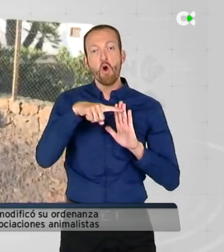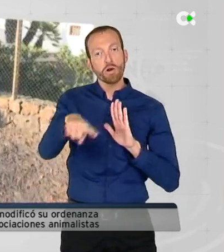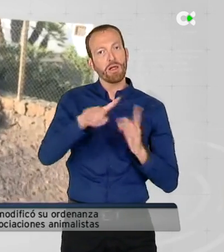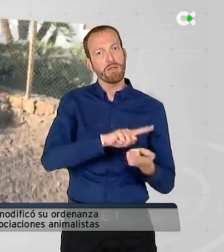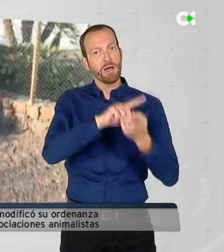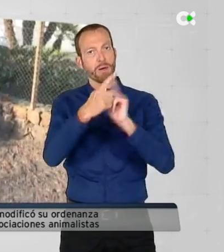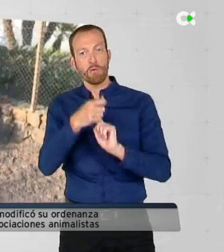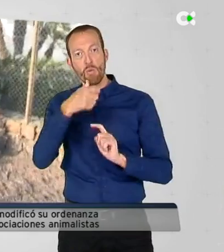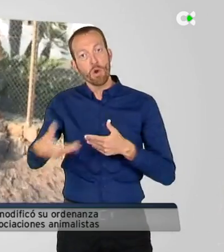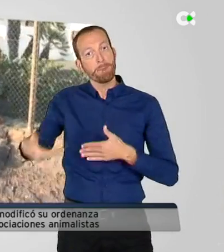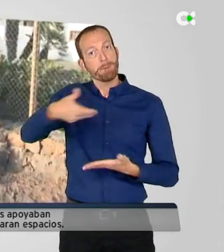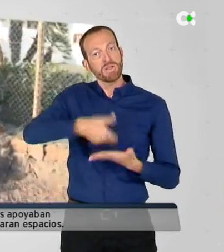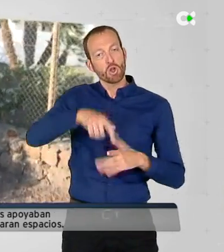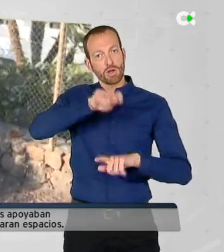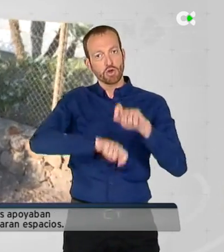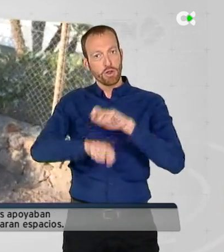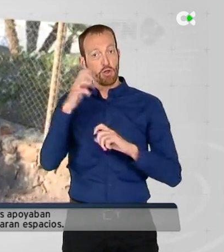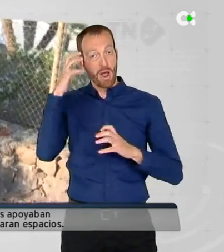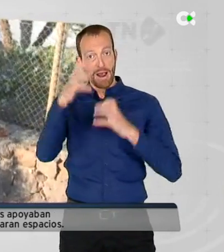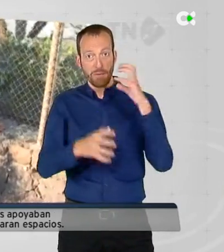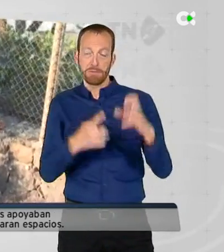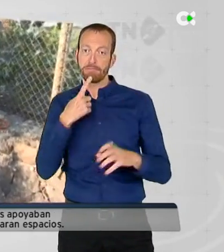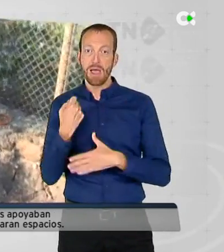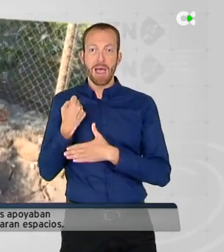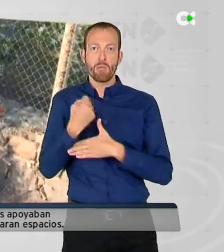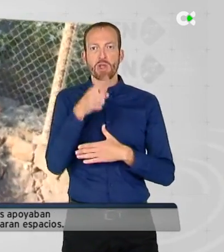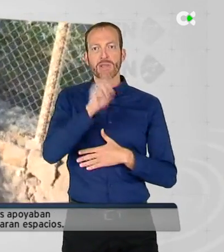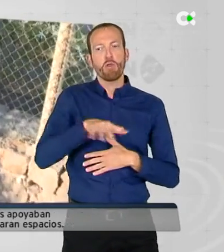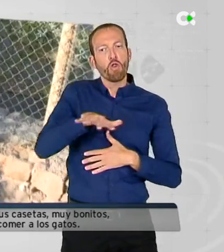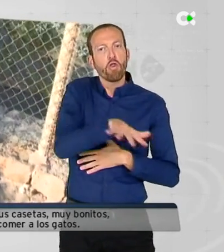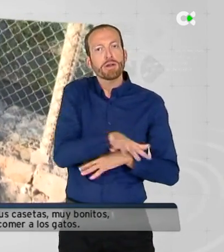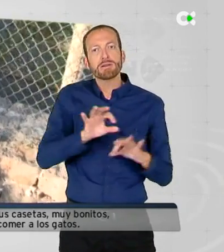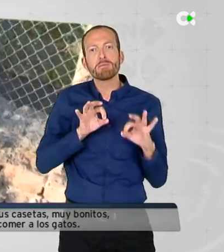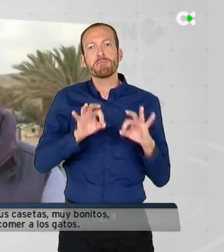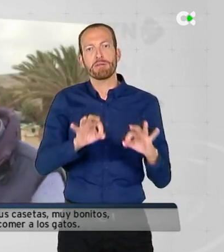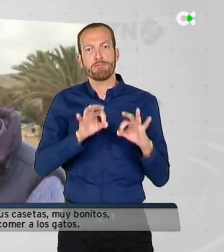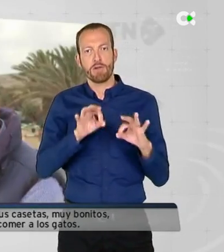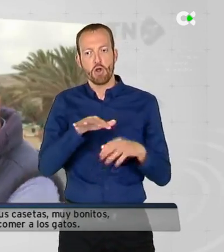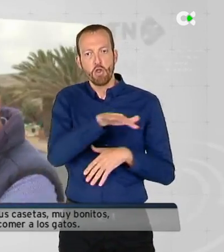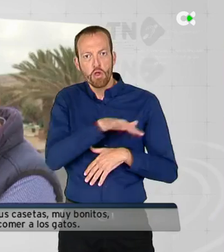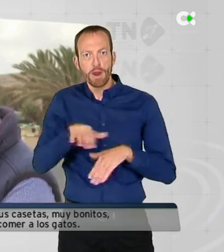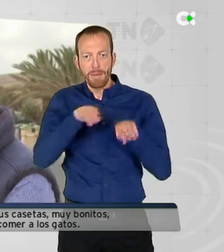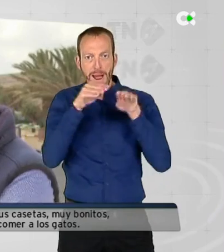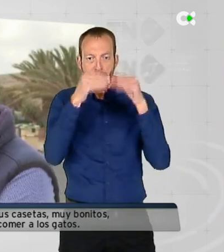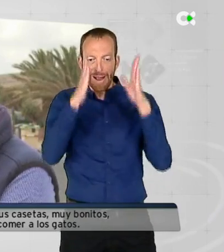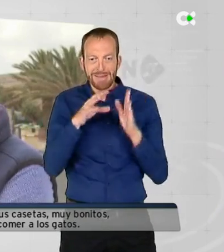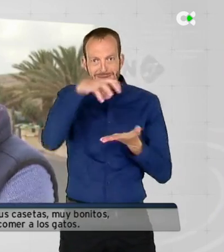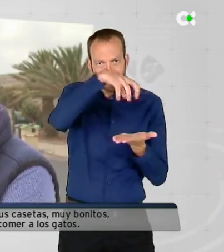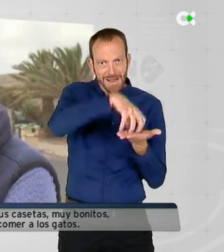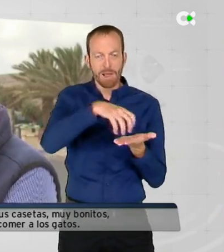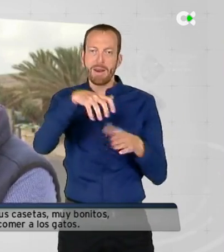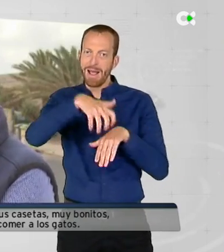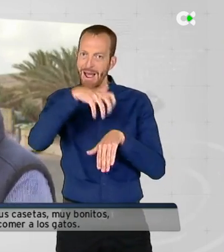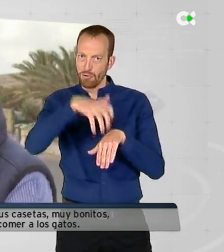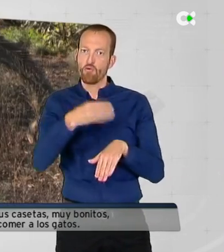la petición de asociaciones animalistas que además apoyaban que se habilitaran espacios. Sitios localizados con su caseta, muy bonito, para poder